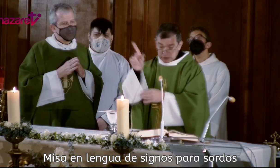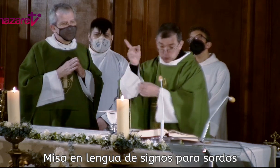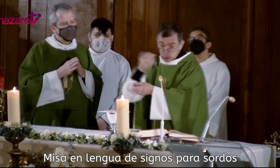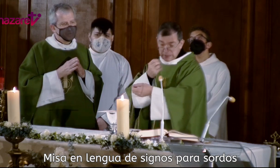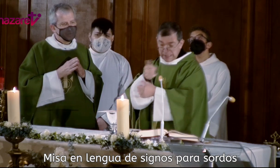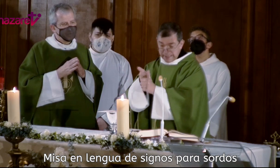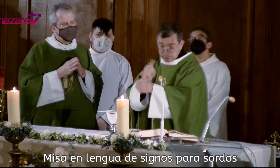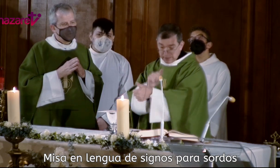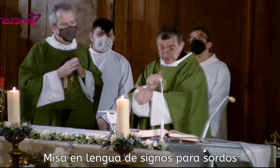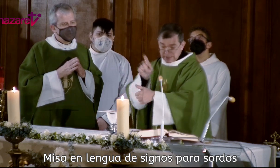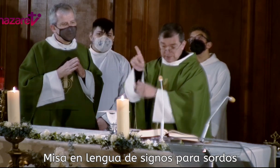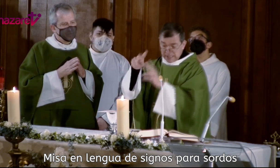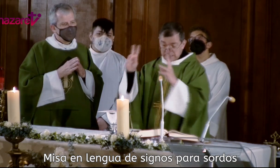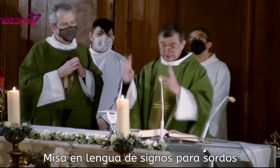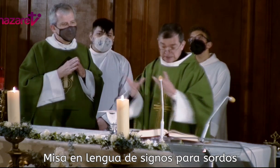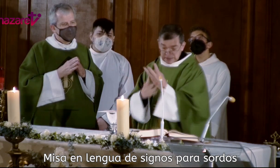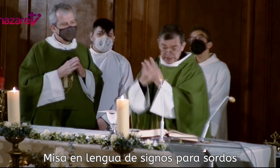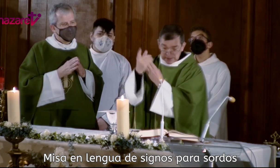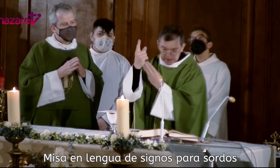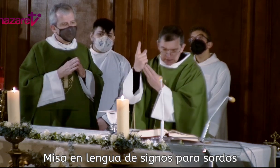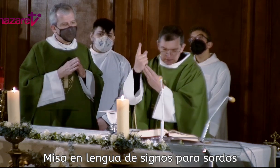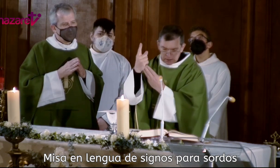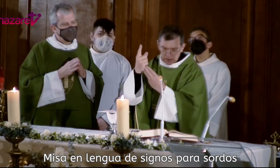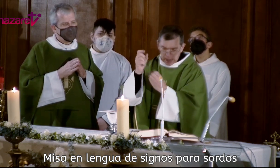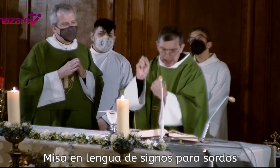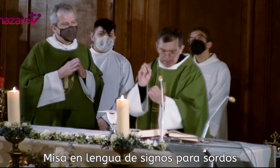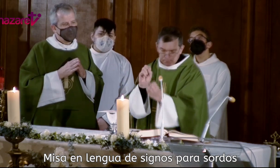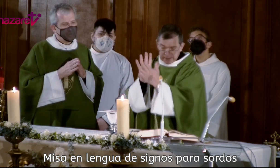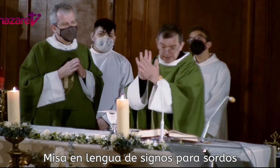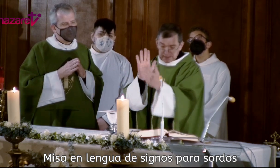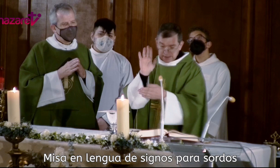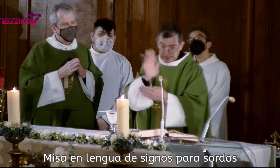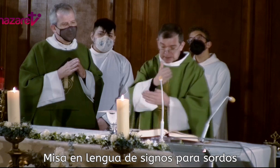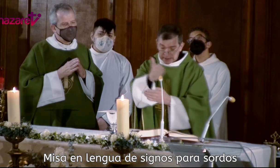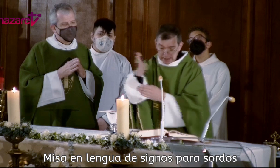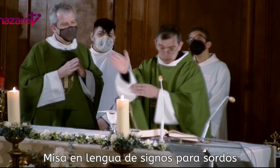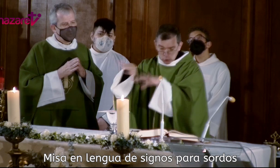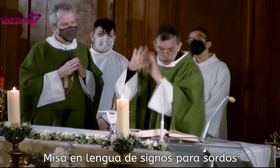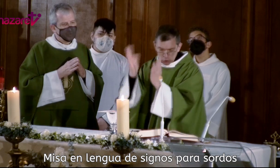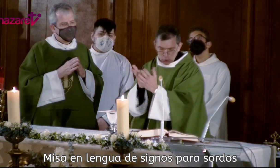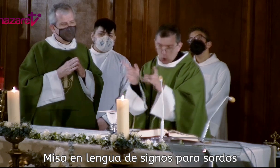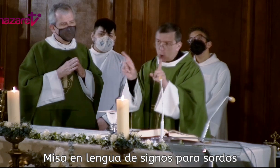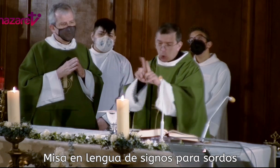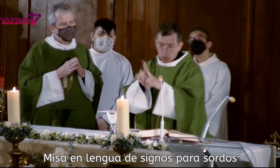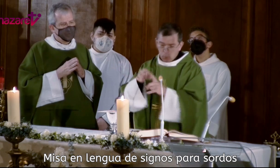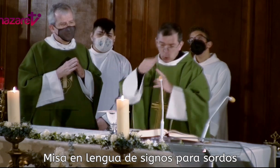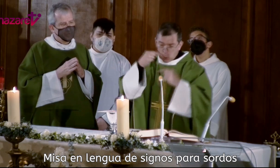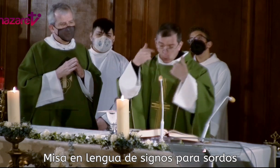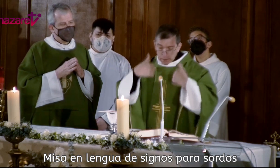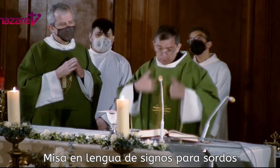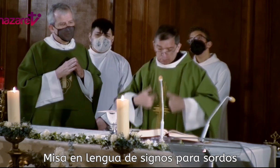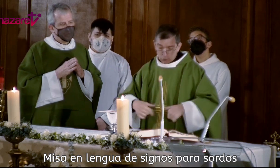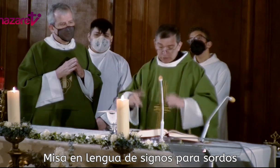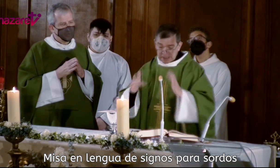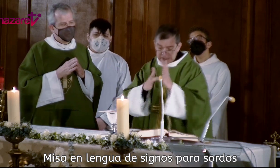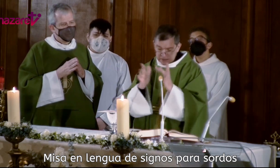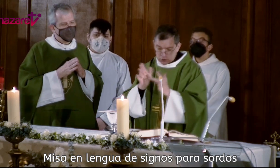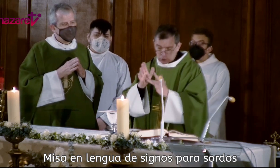virtud y la imagen de la Trinidad, aparece ante el mundo como cuerpo de Cristo